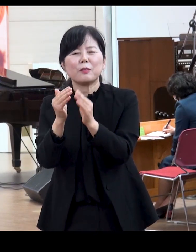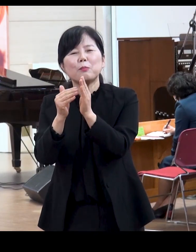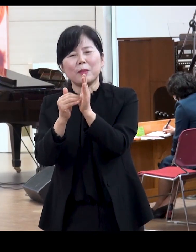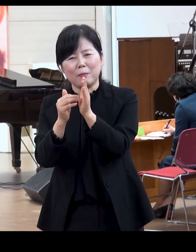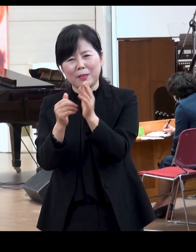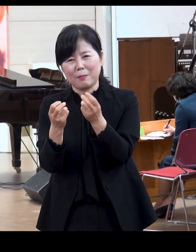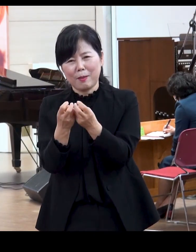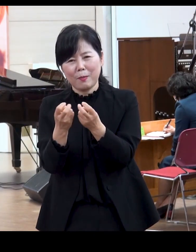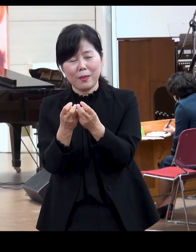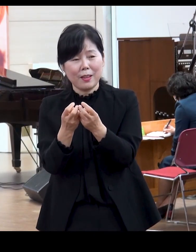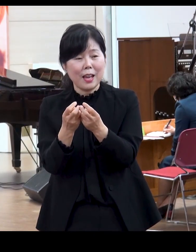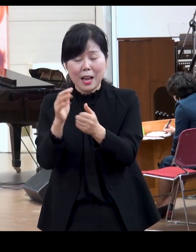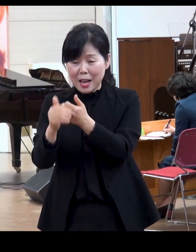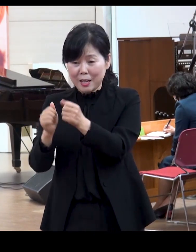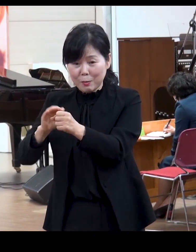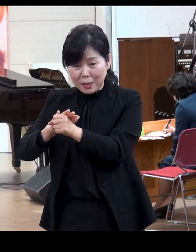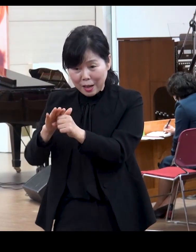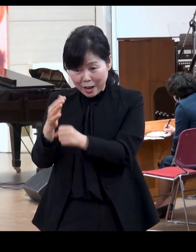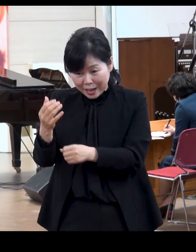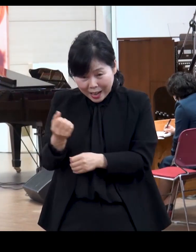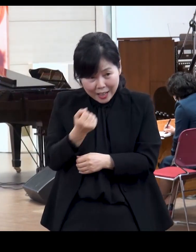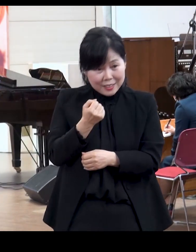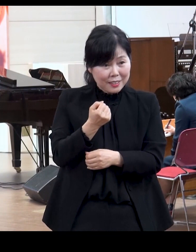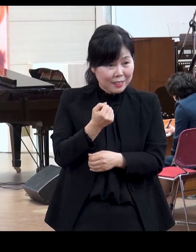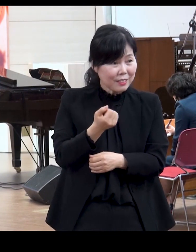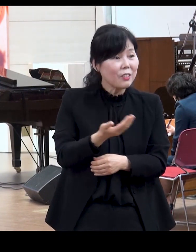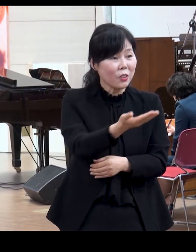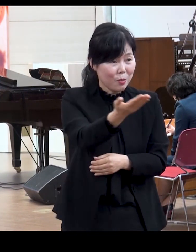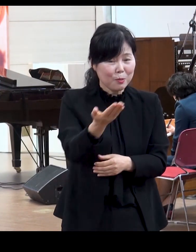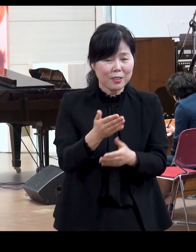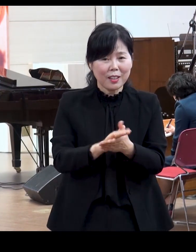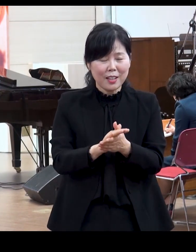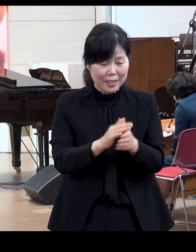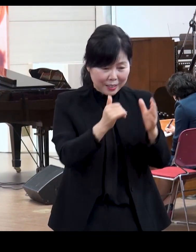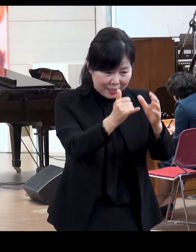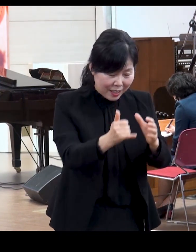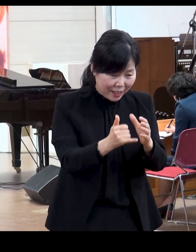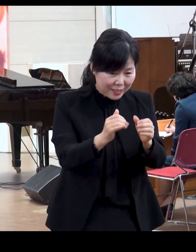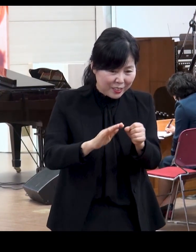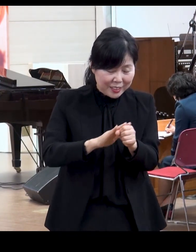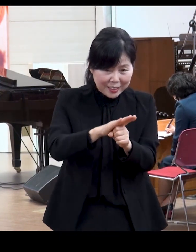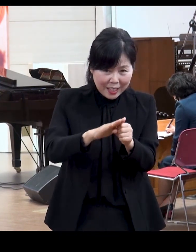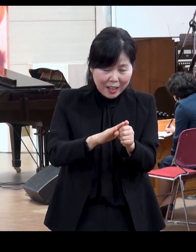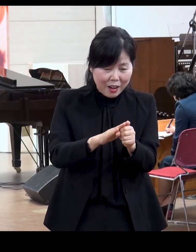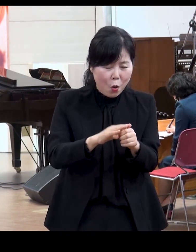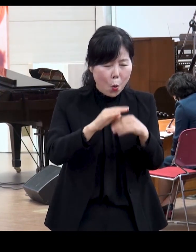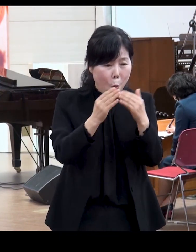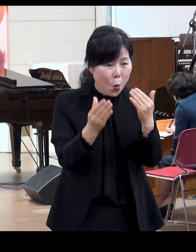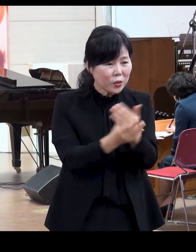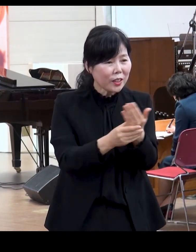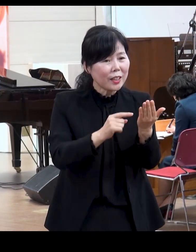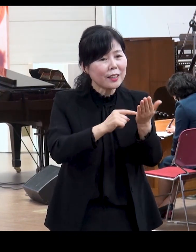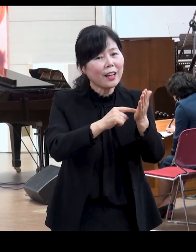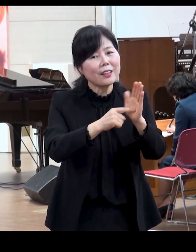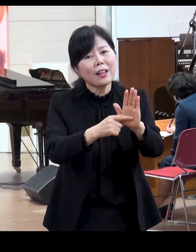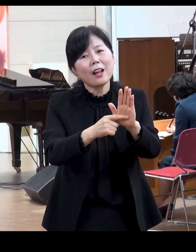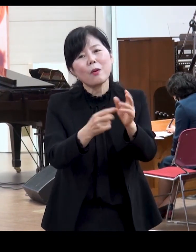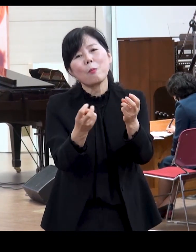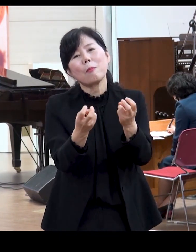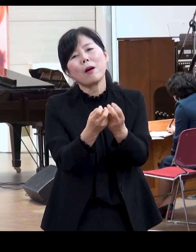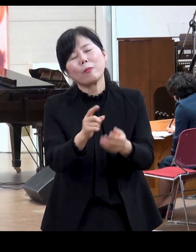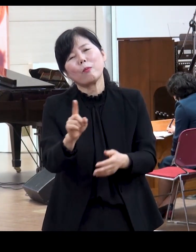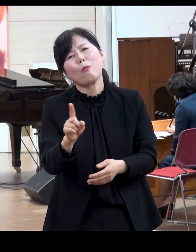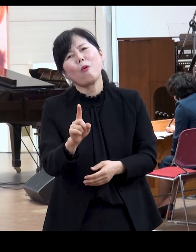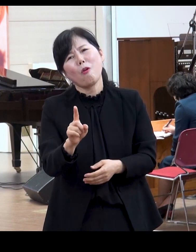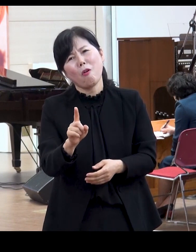비밀이에요. 아가페 사랑을 받은 우리가 이 세상에서 정말 그 사랑을 온전히 펼칠 수 있는